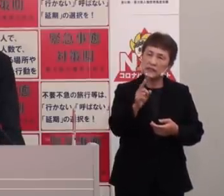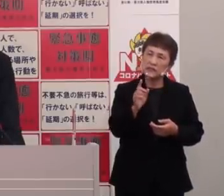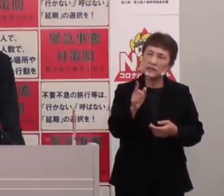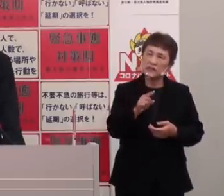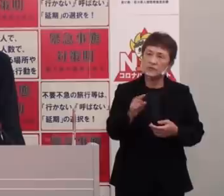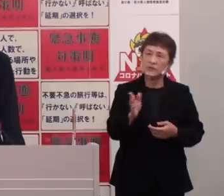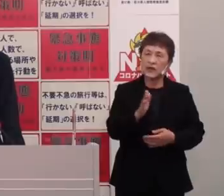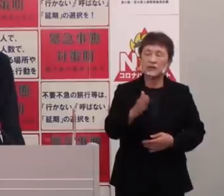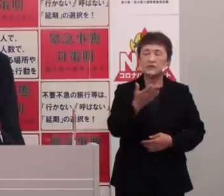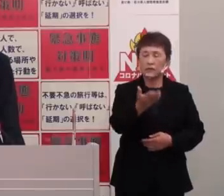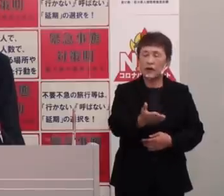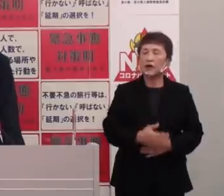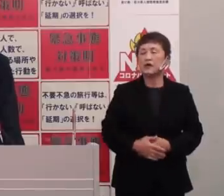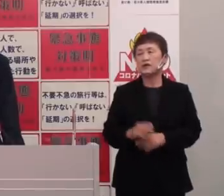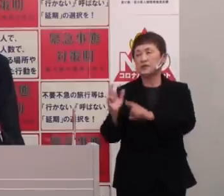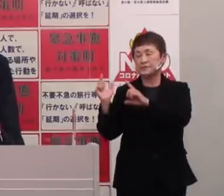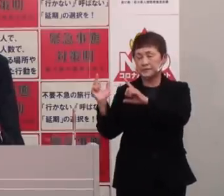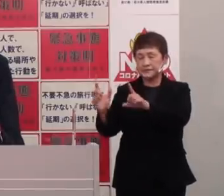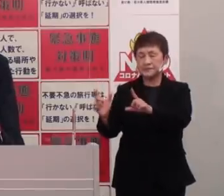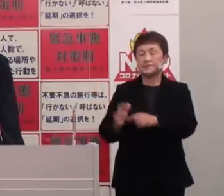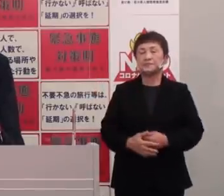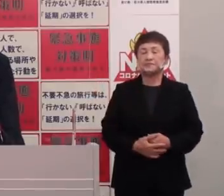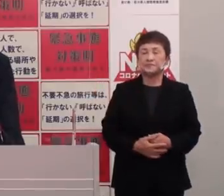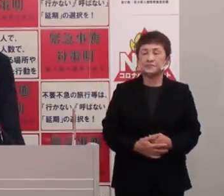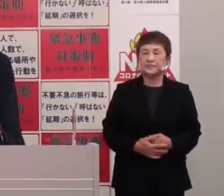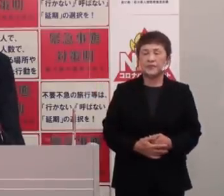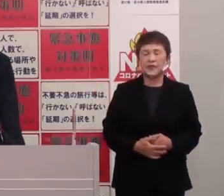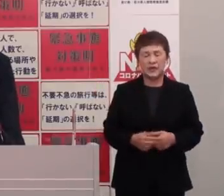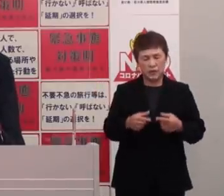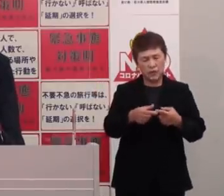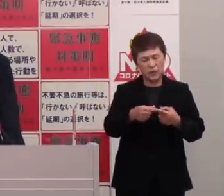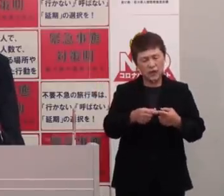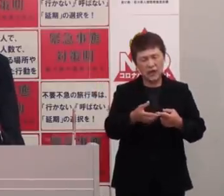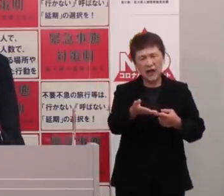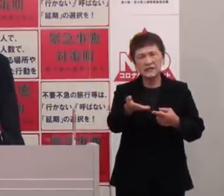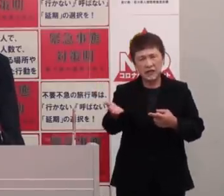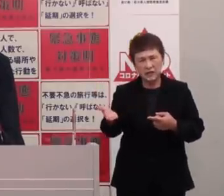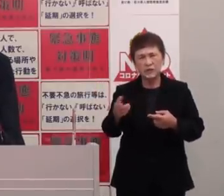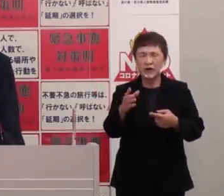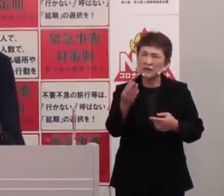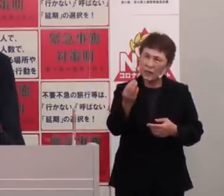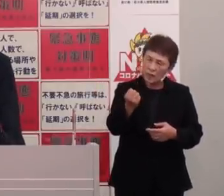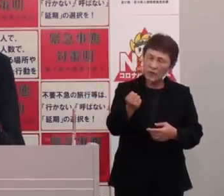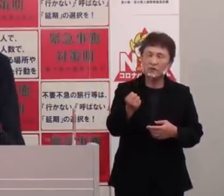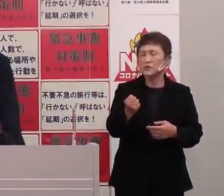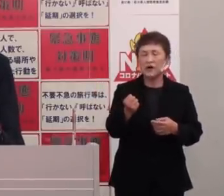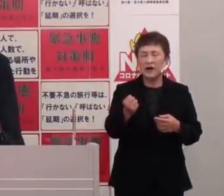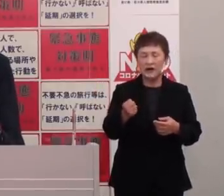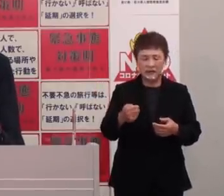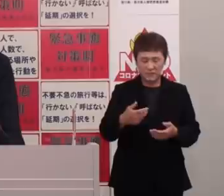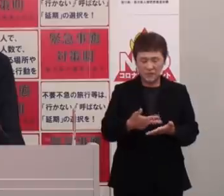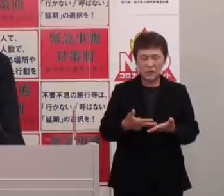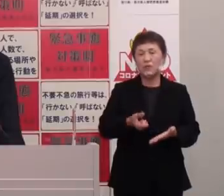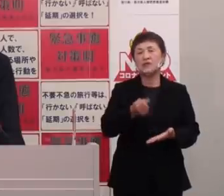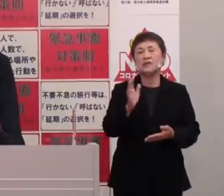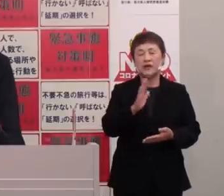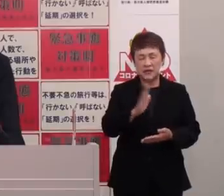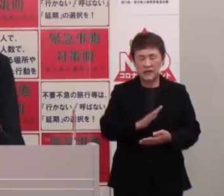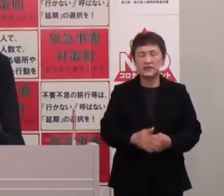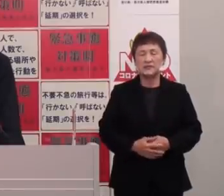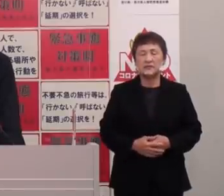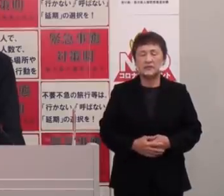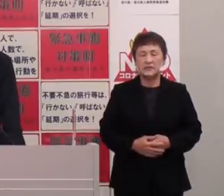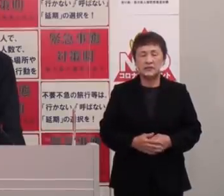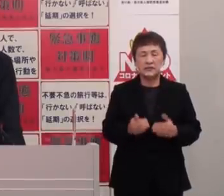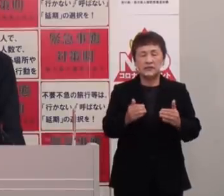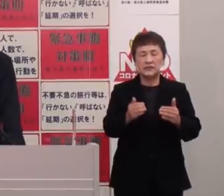ティってあるんですかね。 ちょっと全部で何台かというところは今手元に数字ございませんので、必